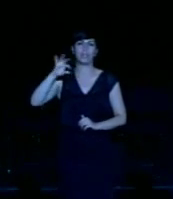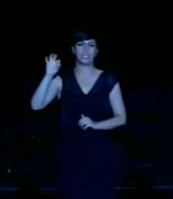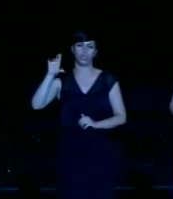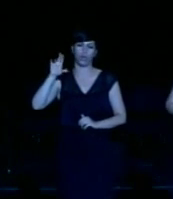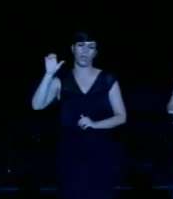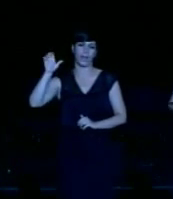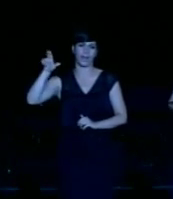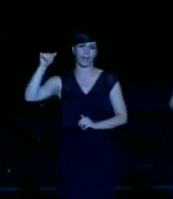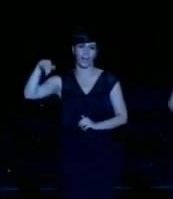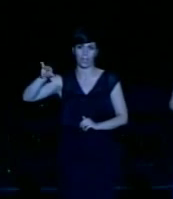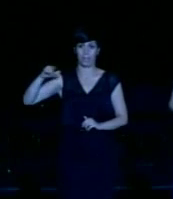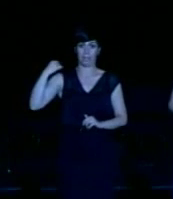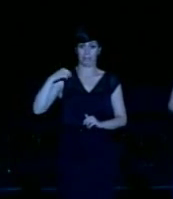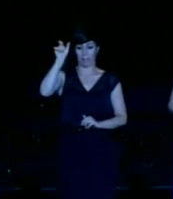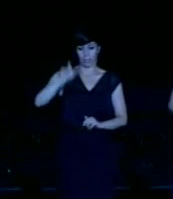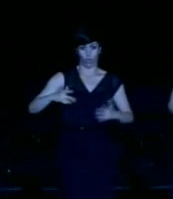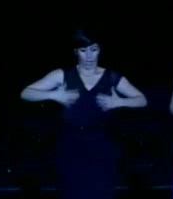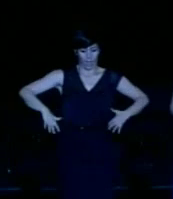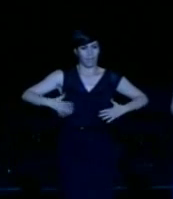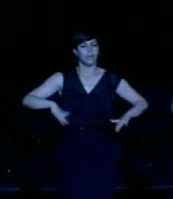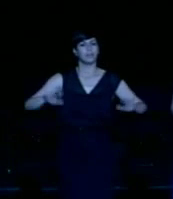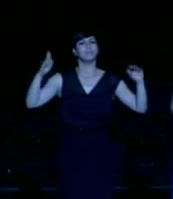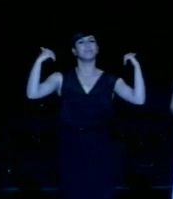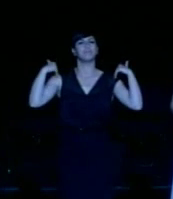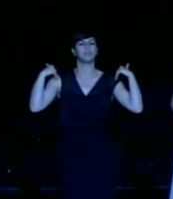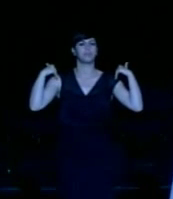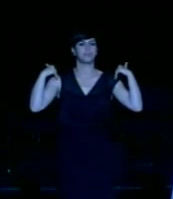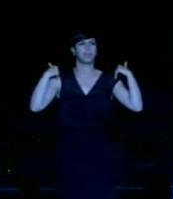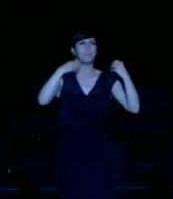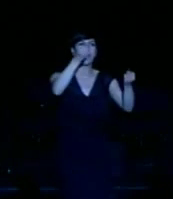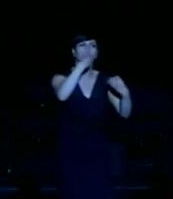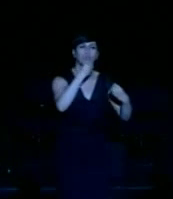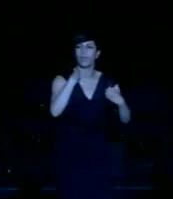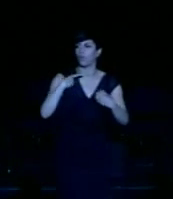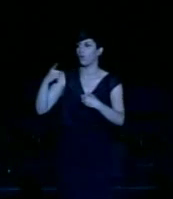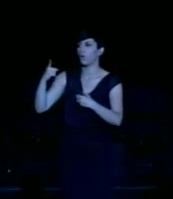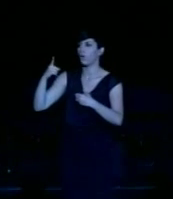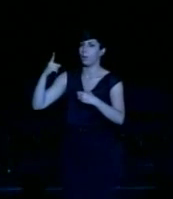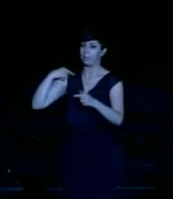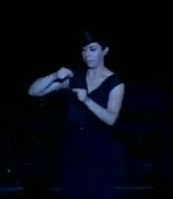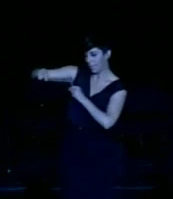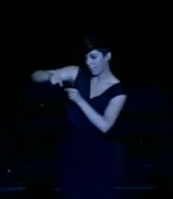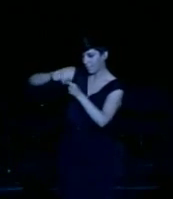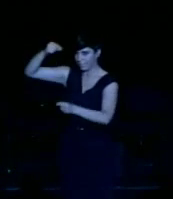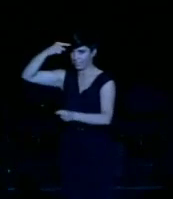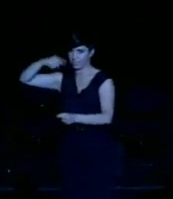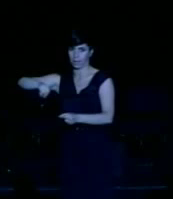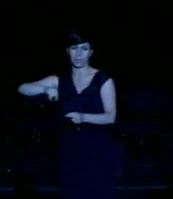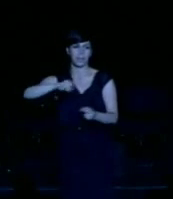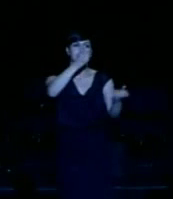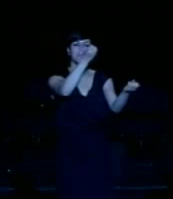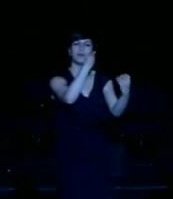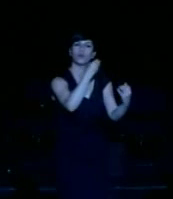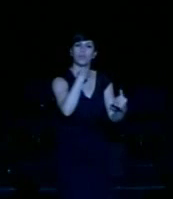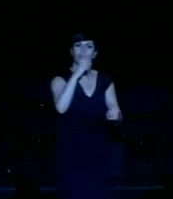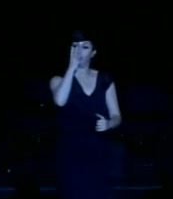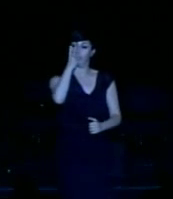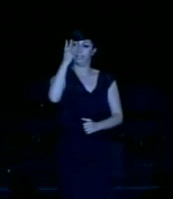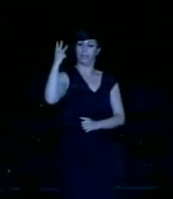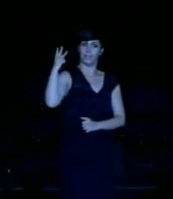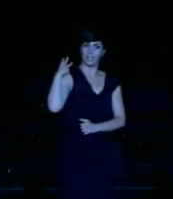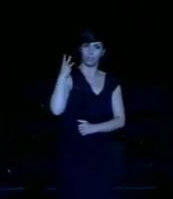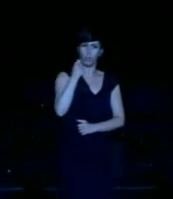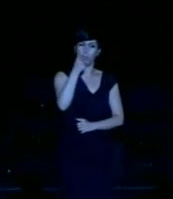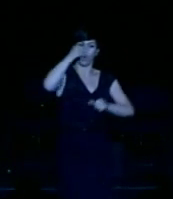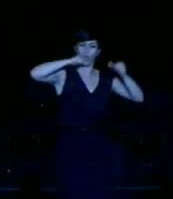Y el vestidor, el que la compone bien compuesta. Que me han contado, el que la toma perfectamente las medidas y sabe todo. Me han contado todo. Incluso que hace 3 años le hice un